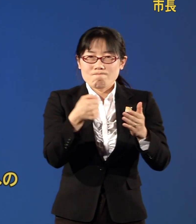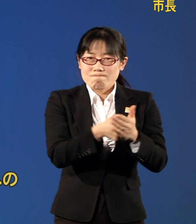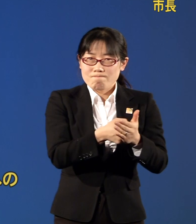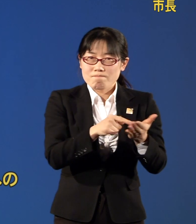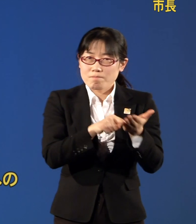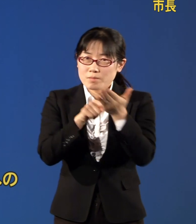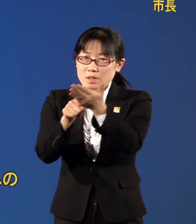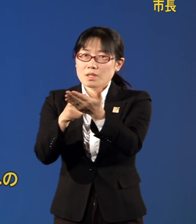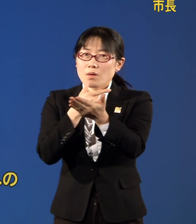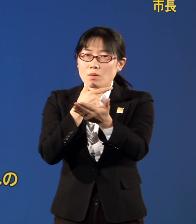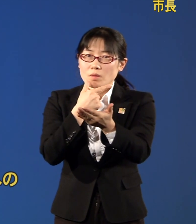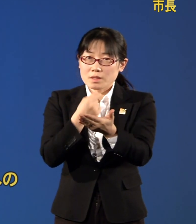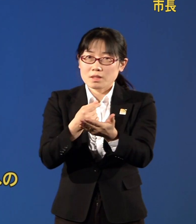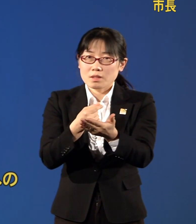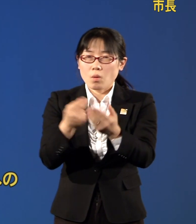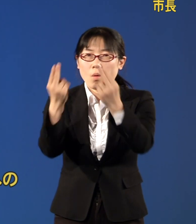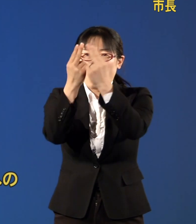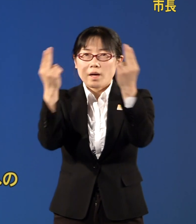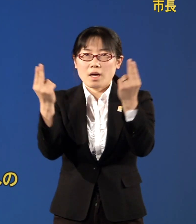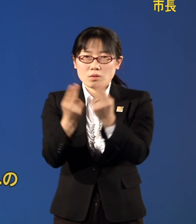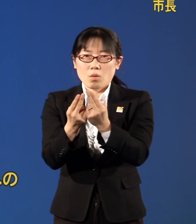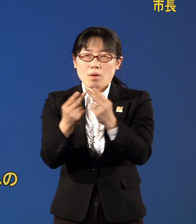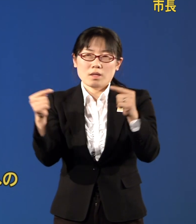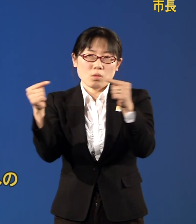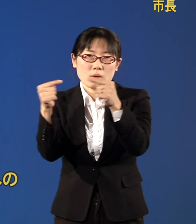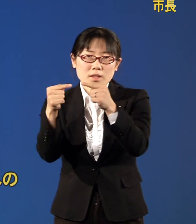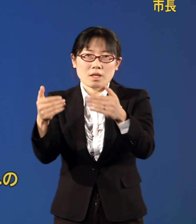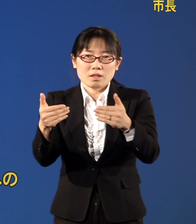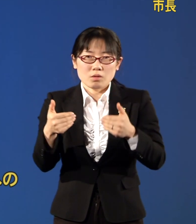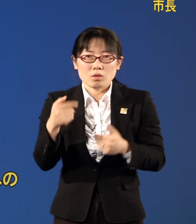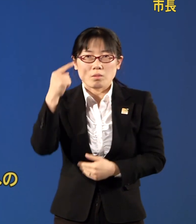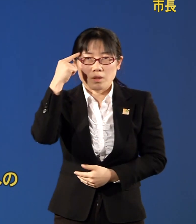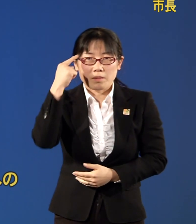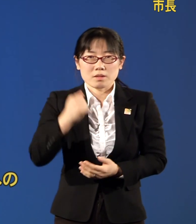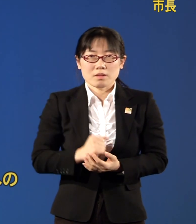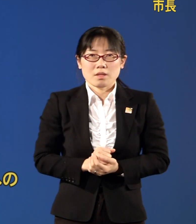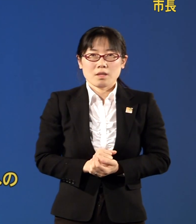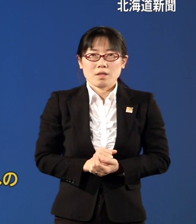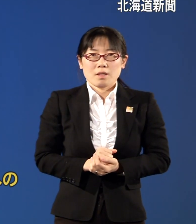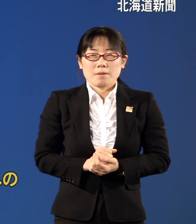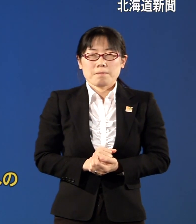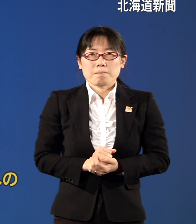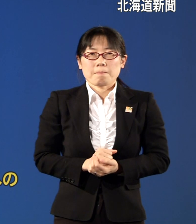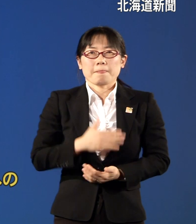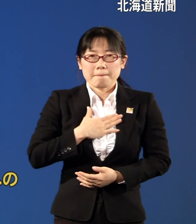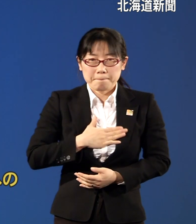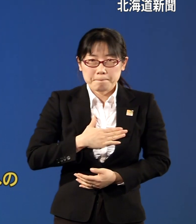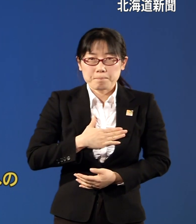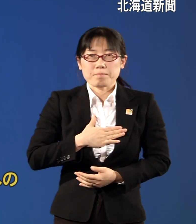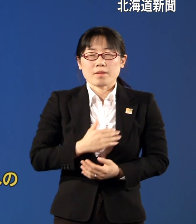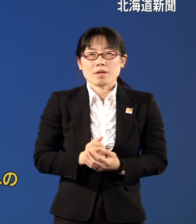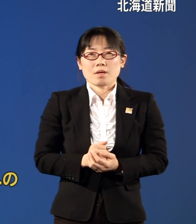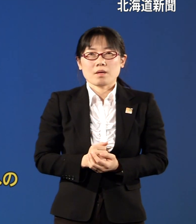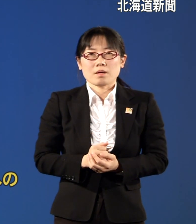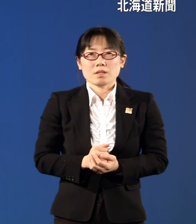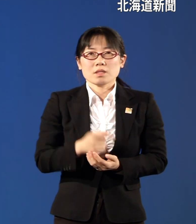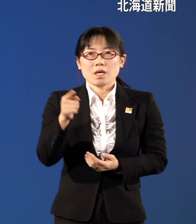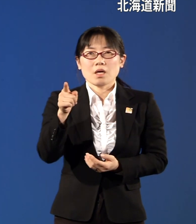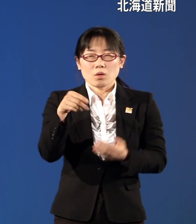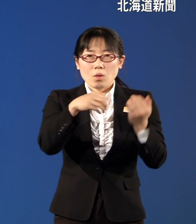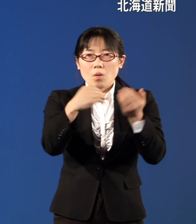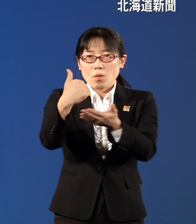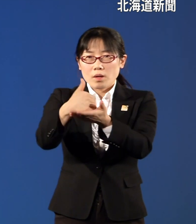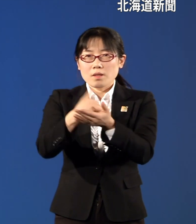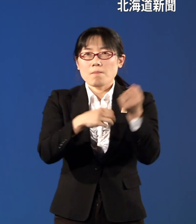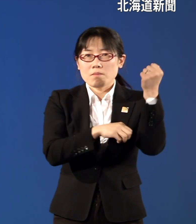なことを含めて、北海道と今後協議をしていきたいと、このように思っています。 分かりました。そしてそれを踏まえてですね、はい、今